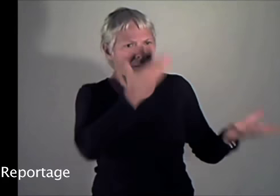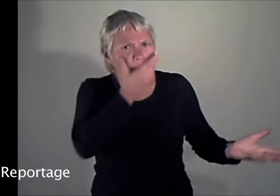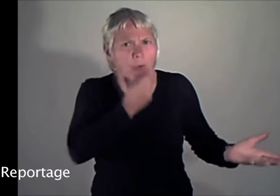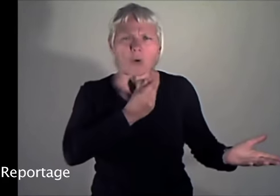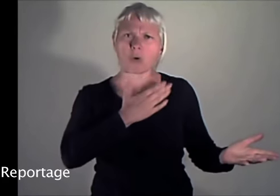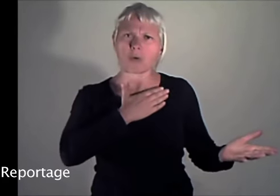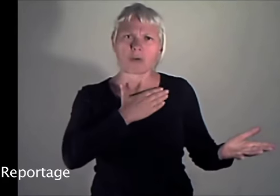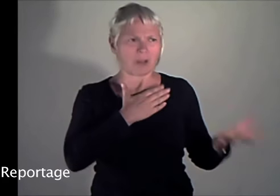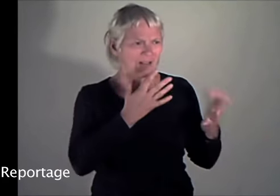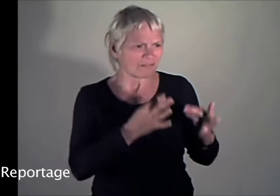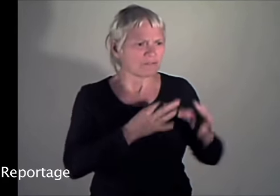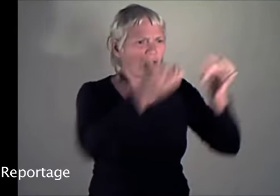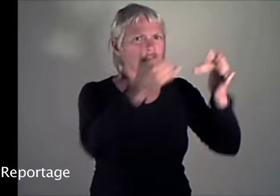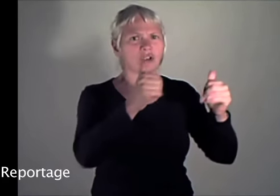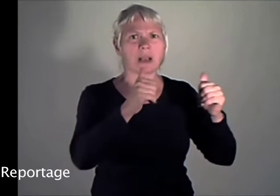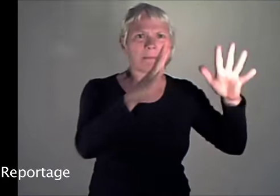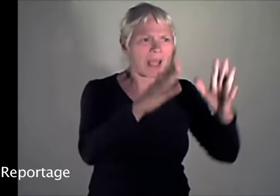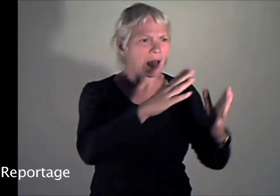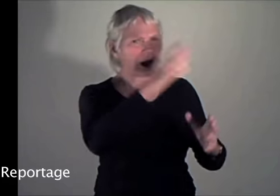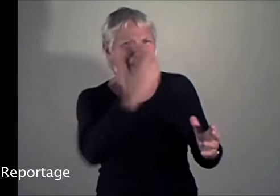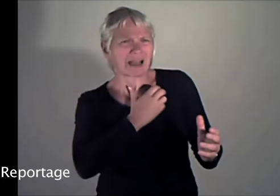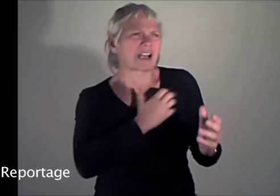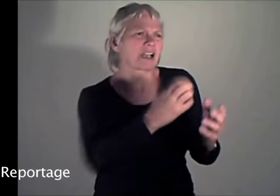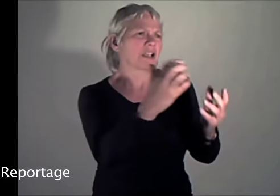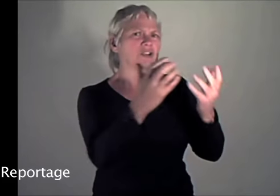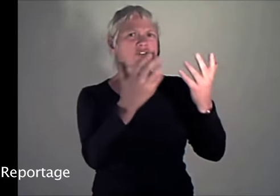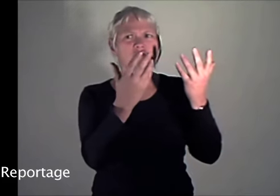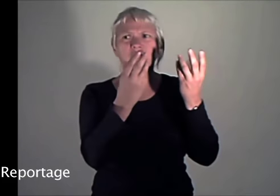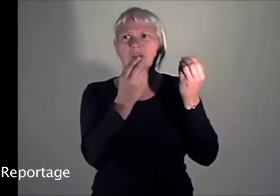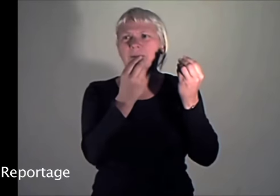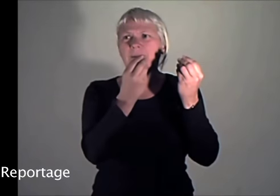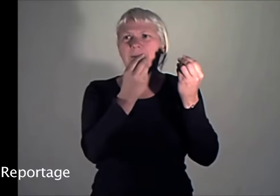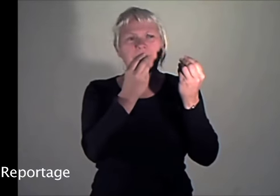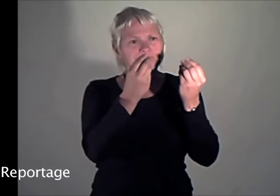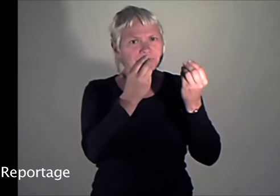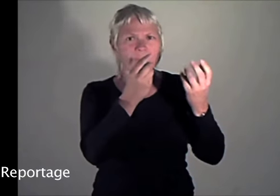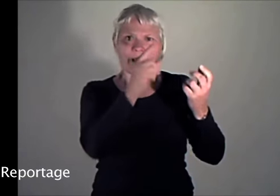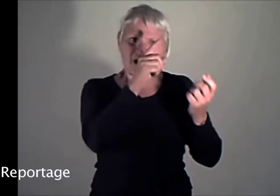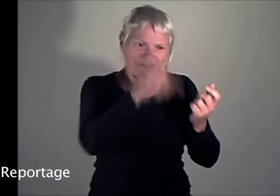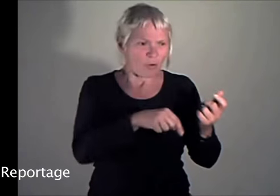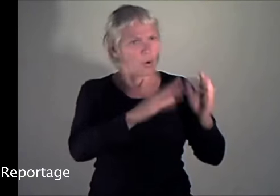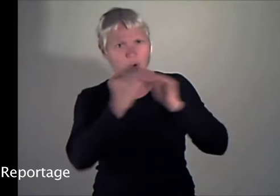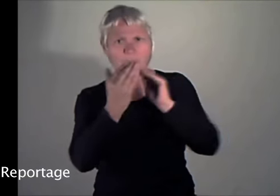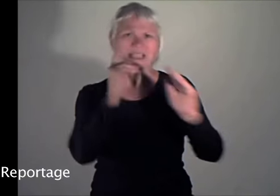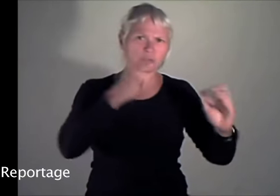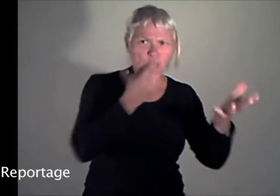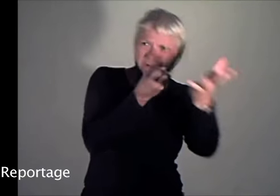elle doit faire passer l'information par radio, par des textes, par toutes sortes de moyens. Il faut la montrer, il faut